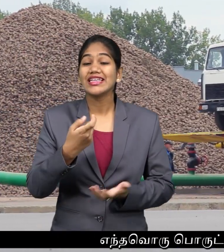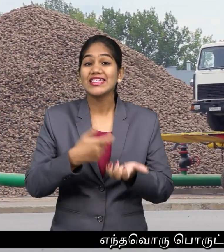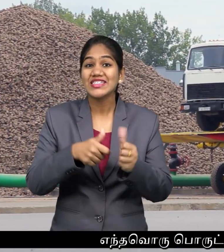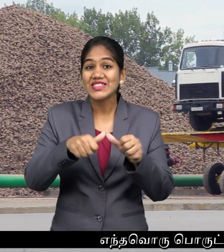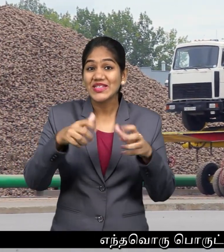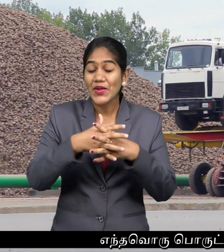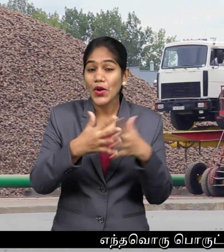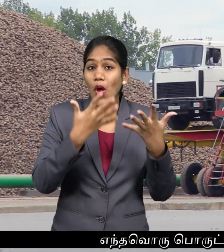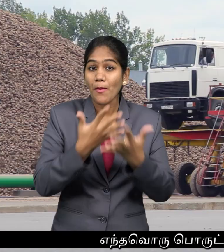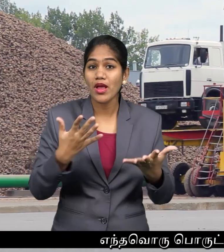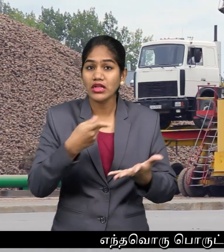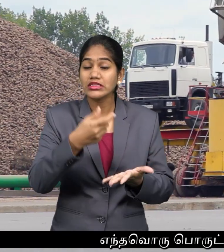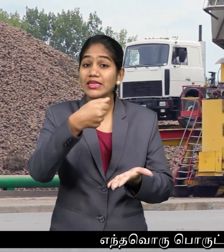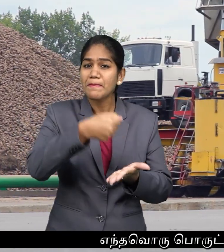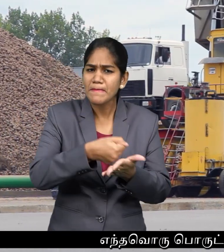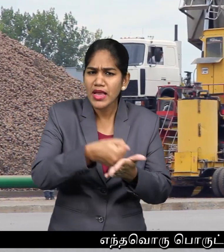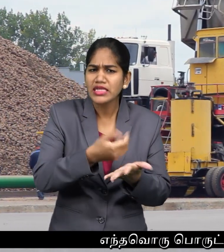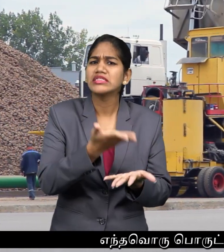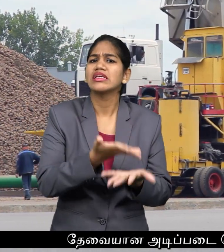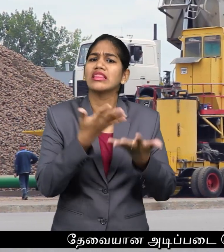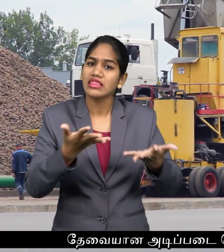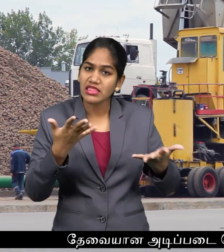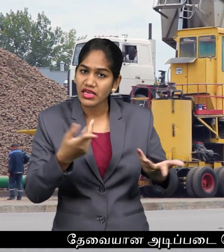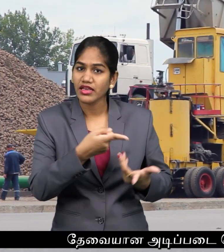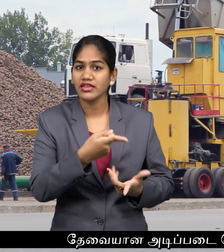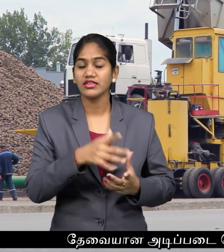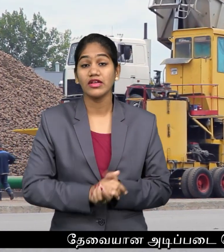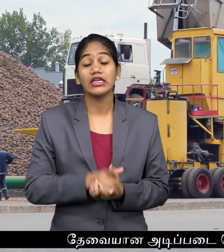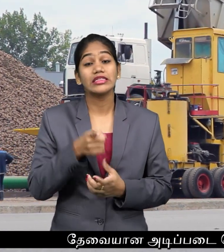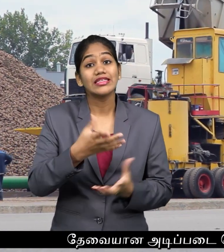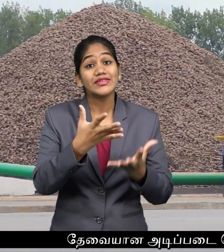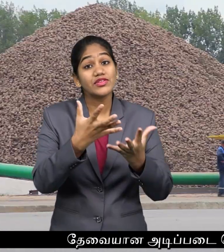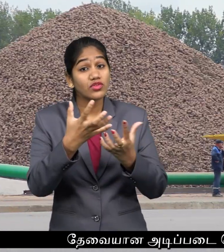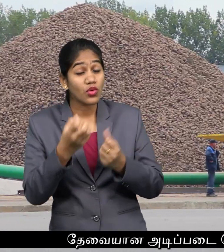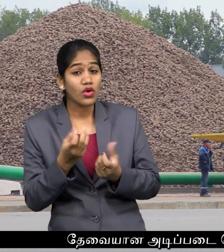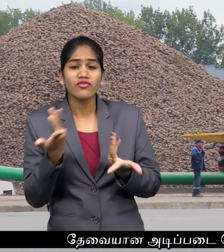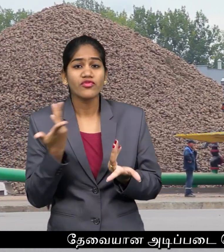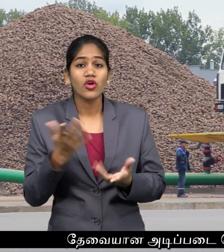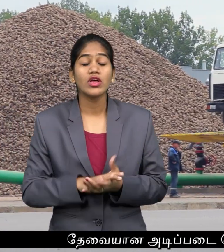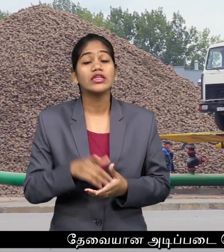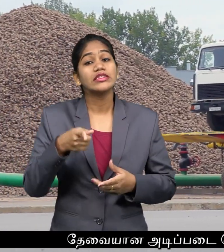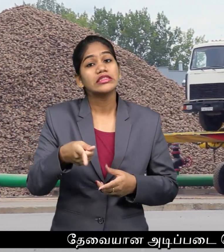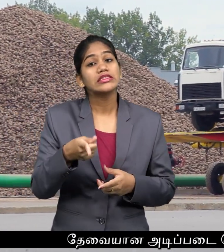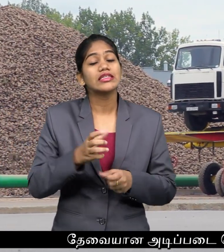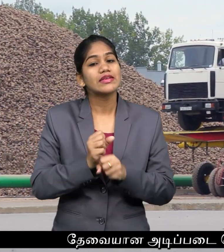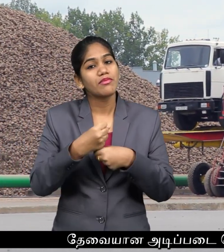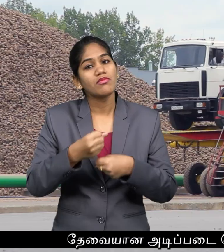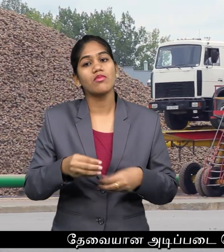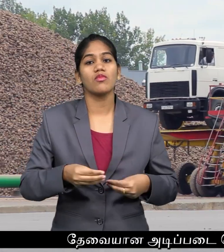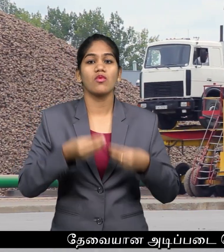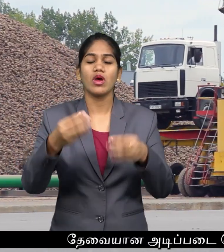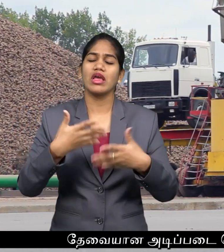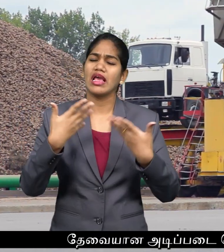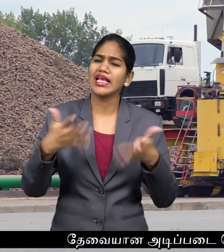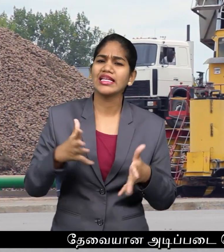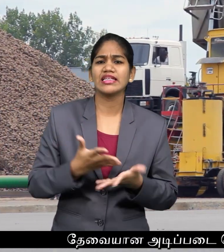எந்தவொரு பொருட்களையும் உற்பத்தி செய்வதற்கு தேவையான அடிப்படை பொருட்கள் மூலப்பொருட்கள்